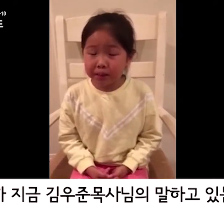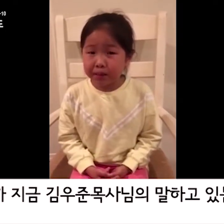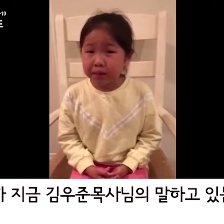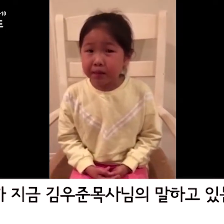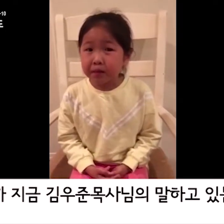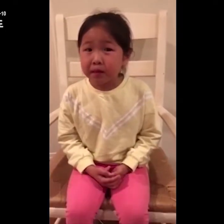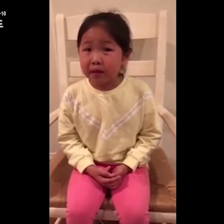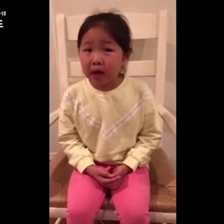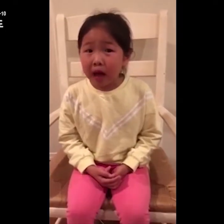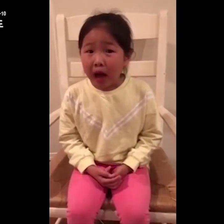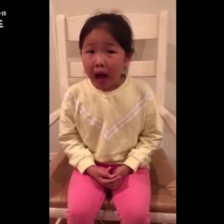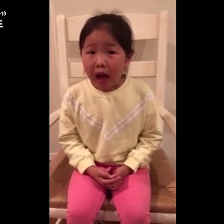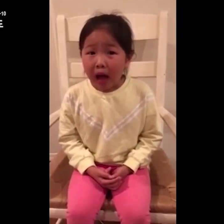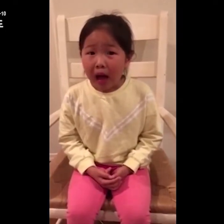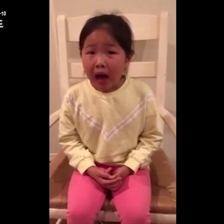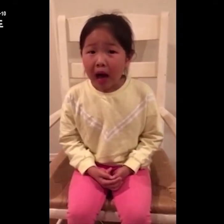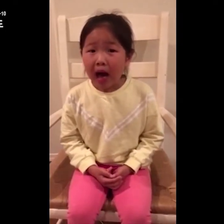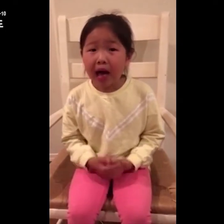뜻은